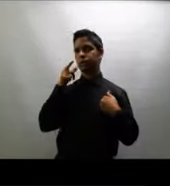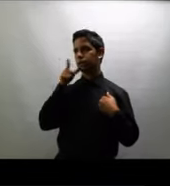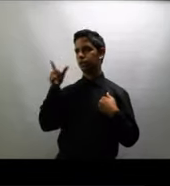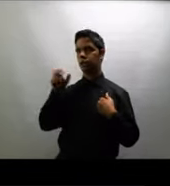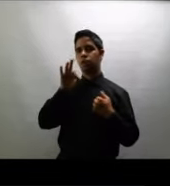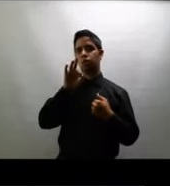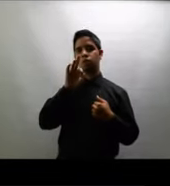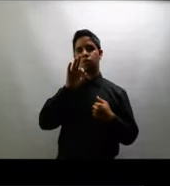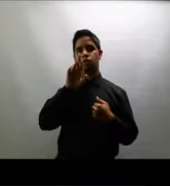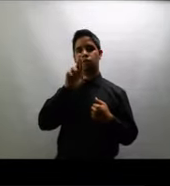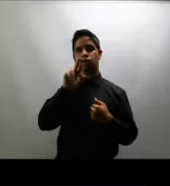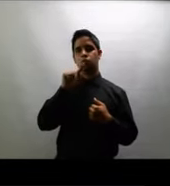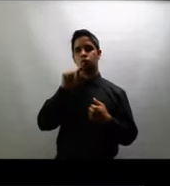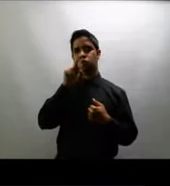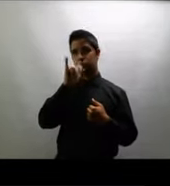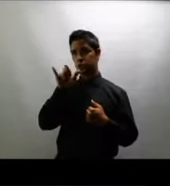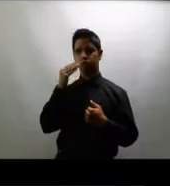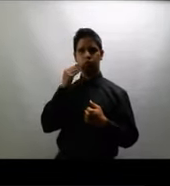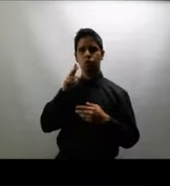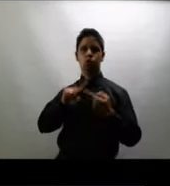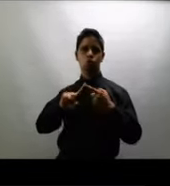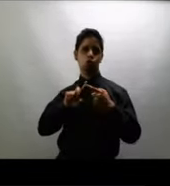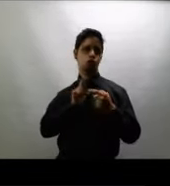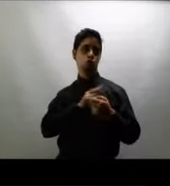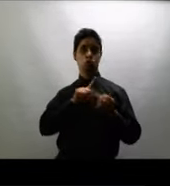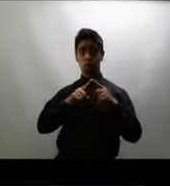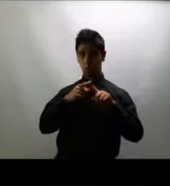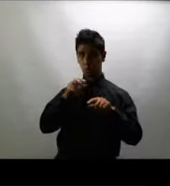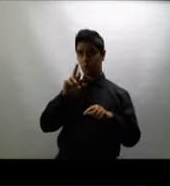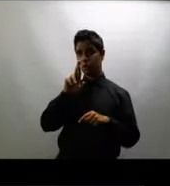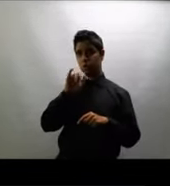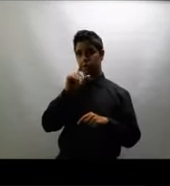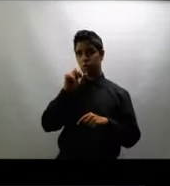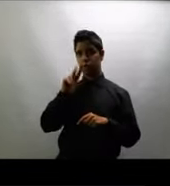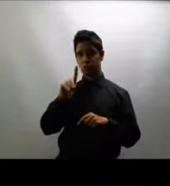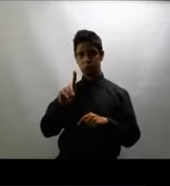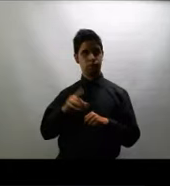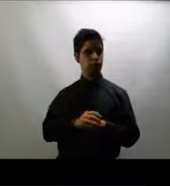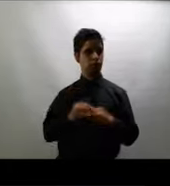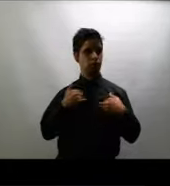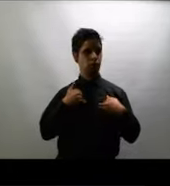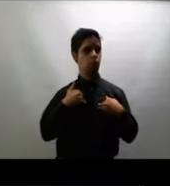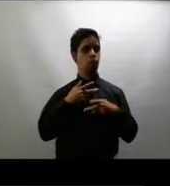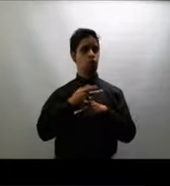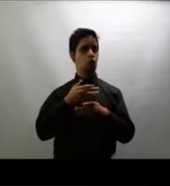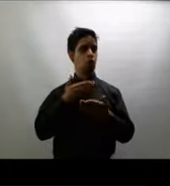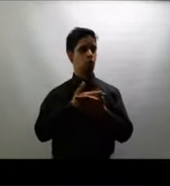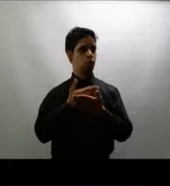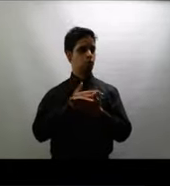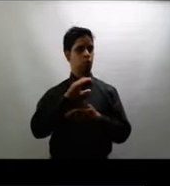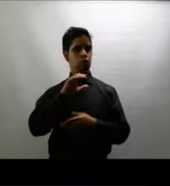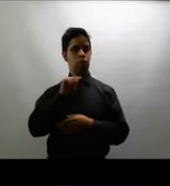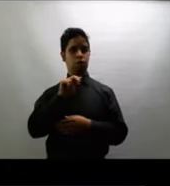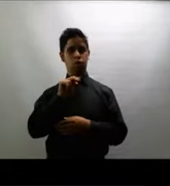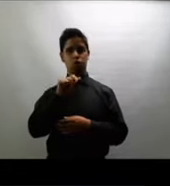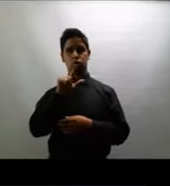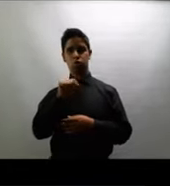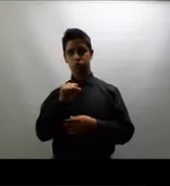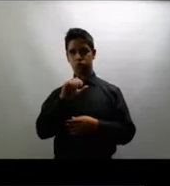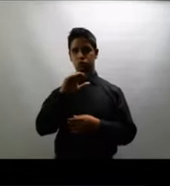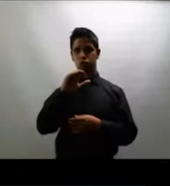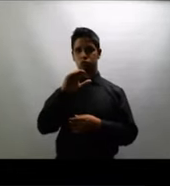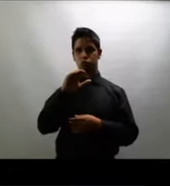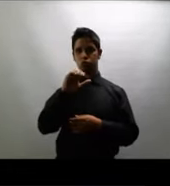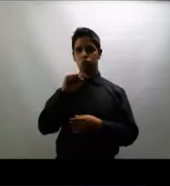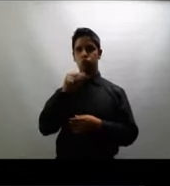amigo de Fruteri, allá Richard Hernández. Oye, que tiene un producto nuevo que se llama el Canoli Shop, que me parece extraordinario. Lo que pasa es